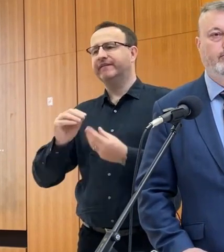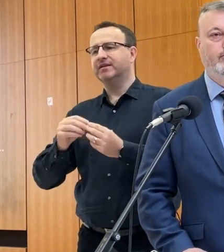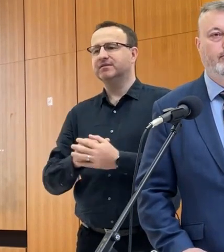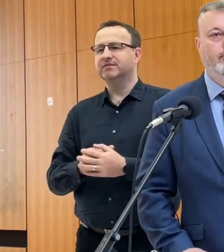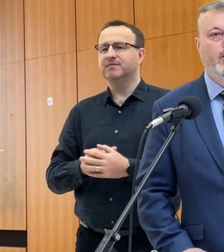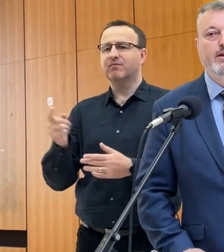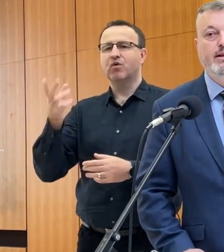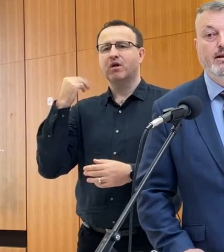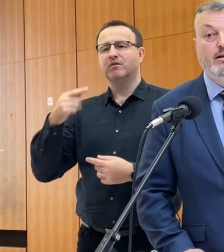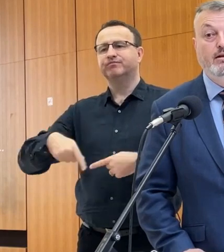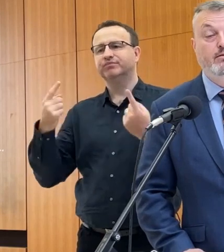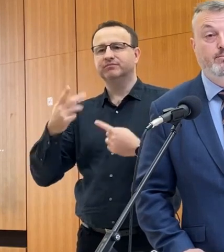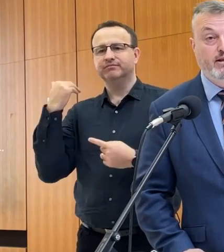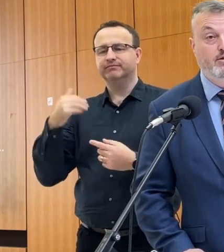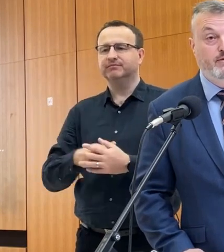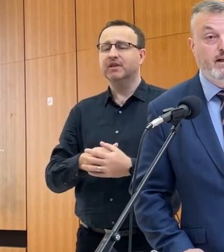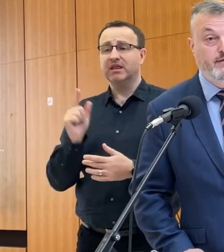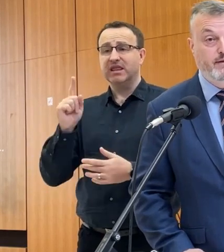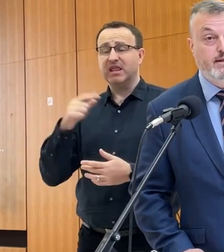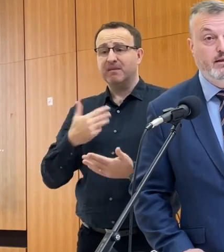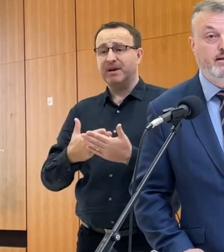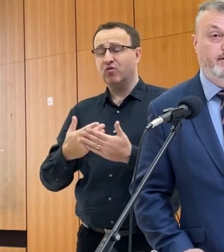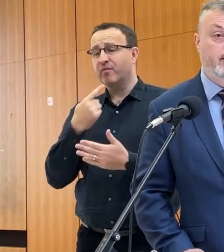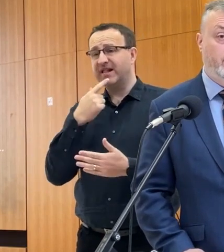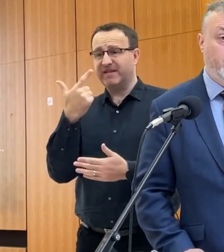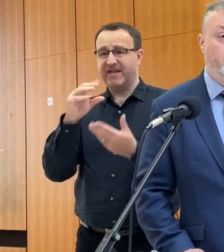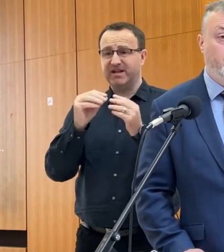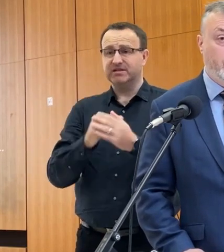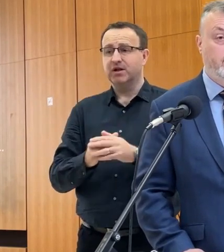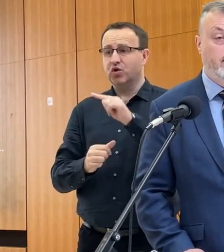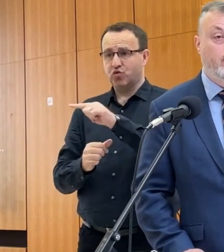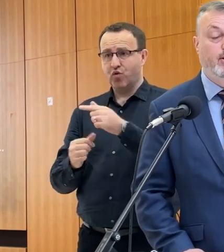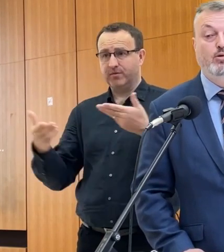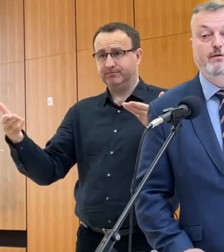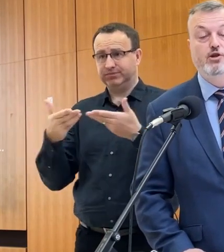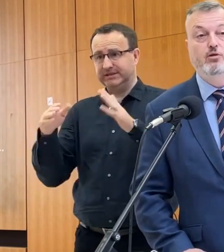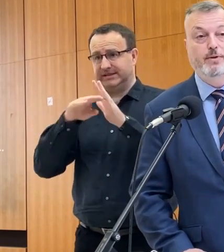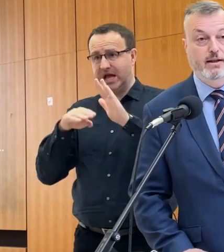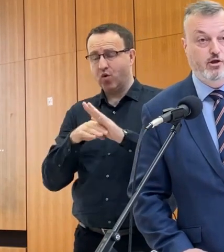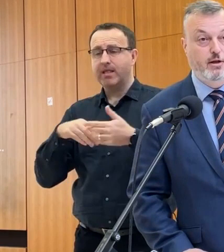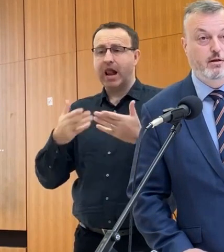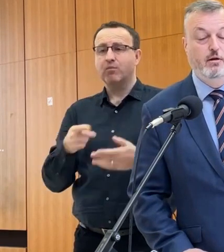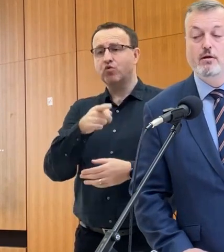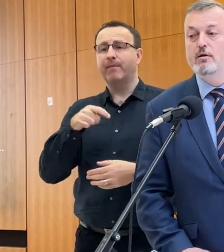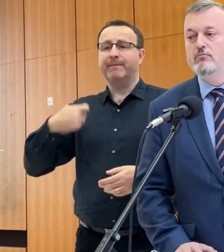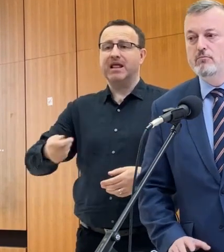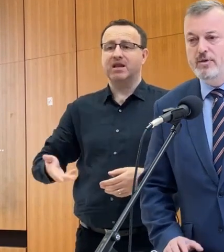roky rôzne. Nie, preto som povedal dve veci. Jedna vec je, že či je to v súlade so zákonom a druhá vec, či je to